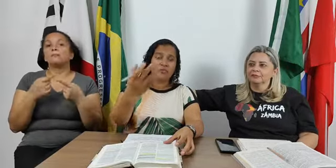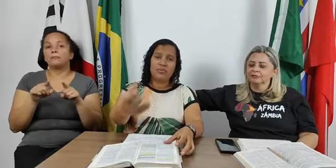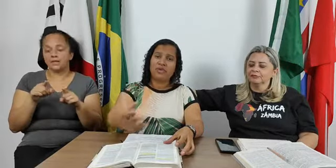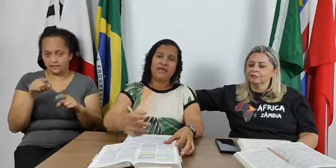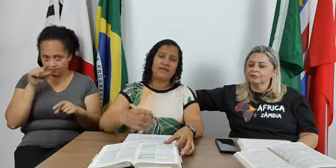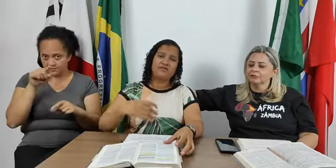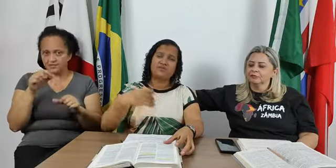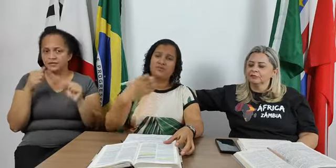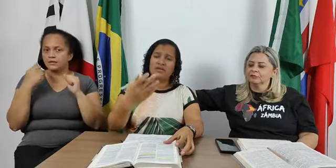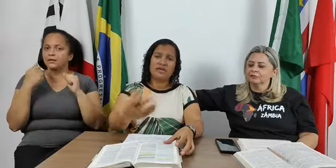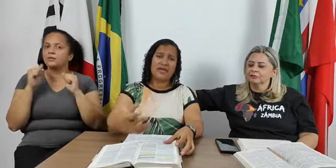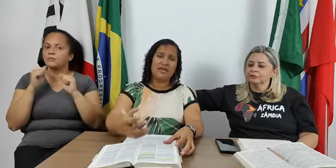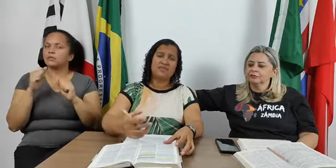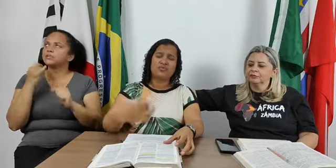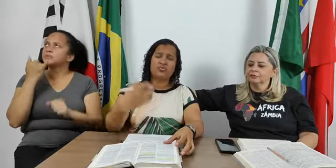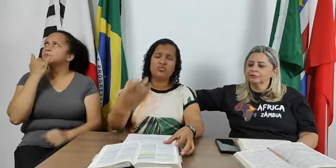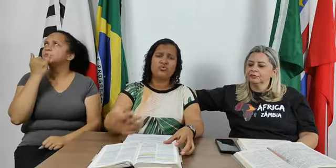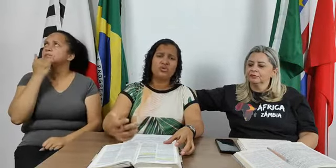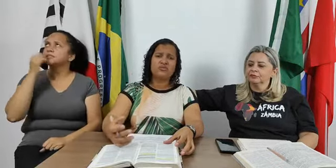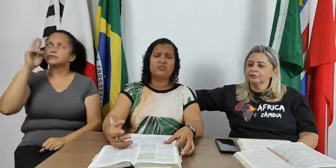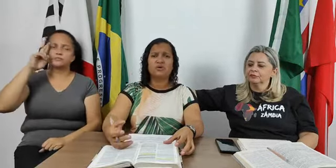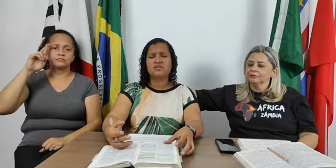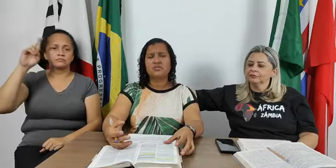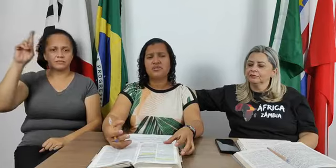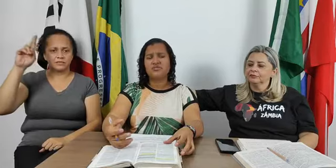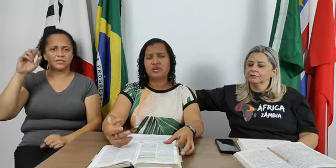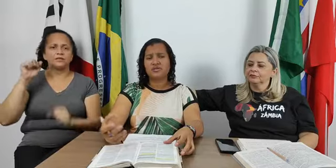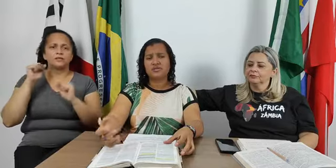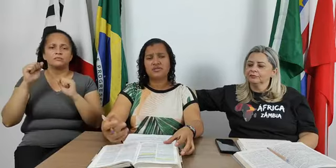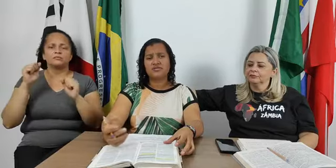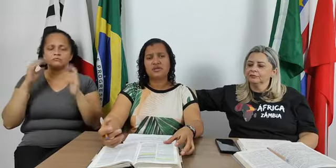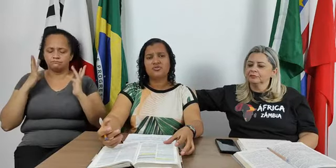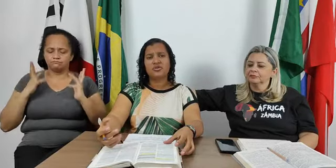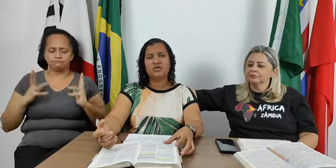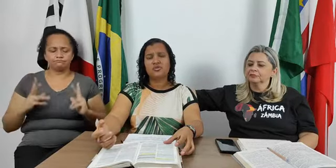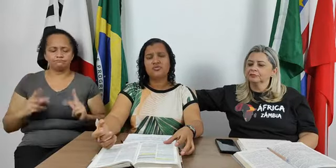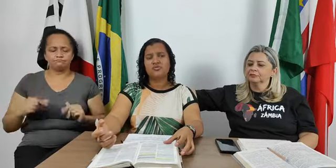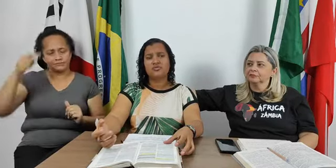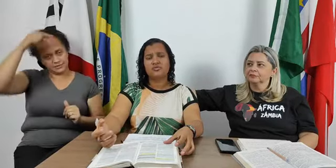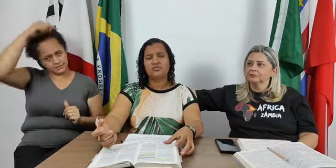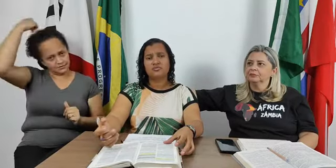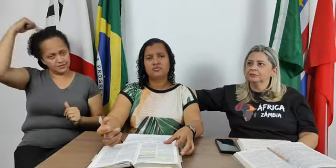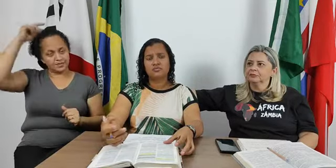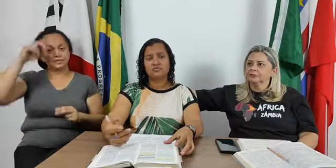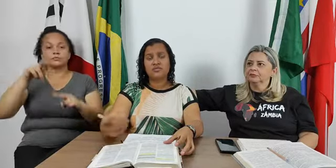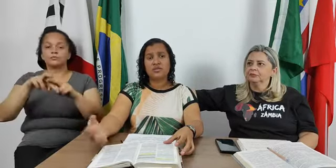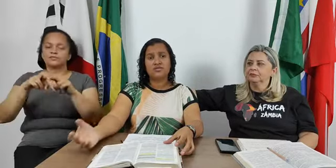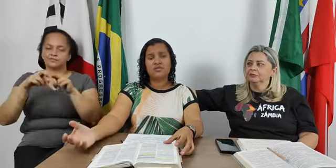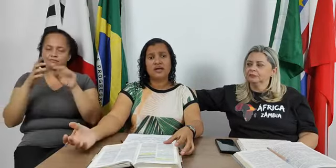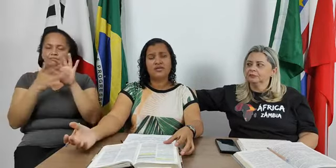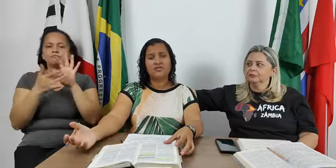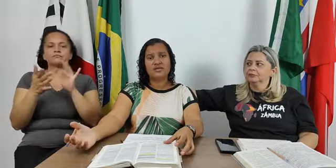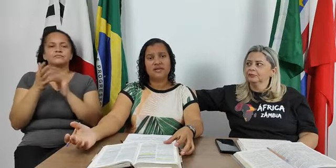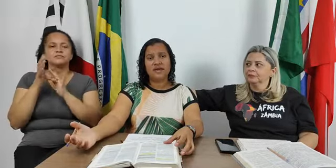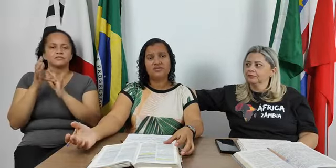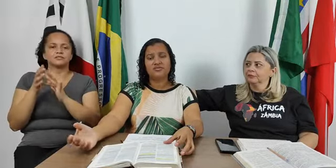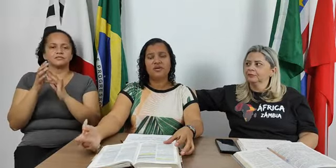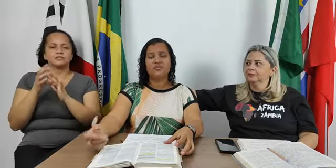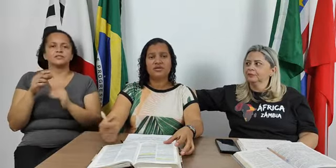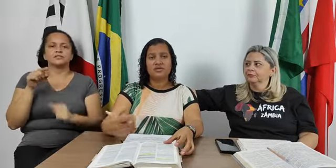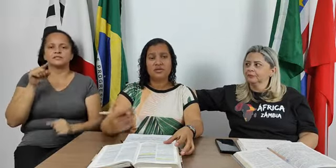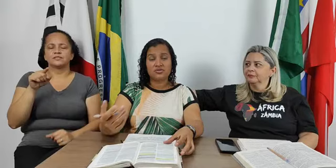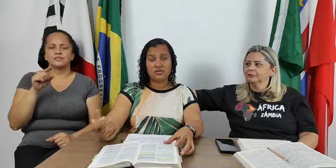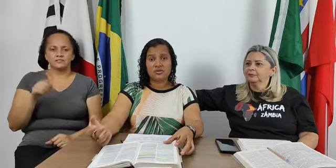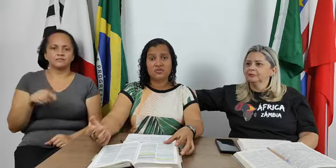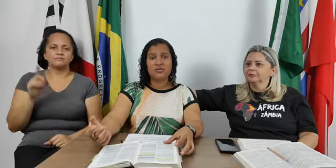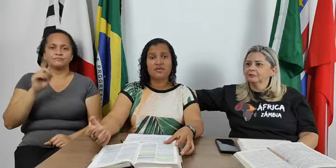Mas pecado, quedas, tudo isso pode ser purificado através do sangue de Cristo. Você não está condenado.